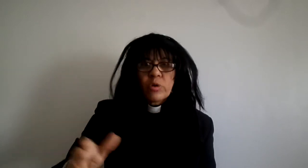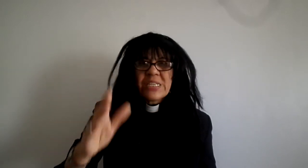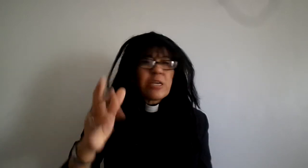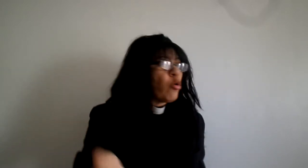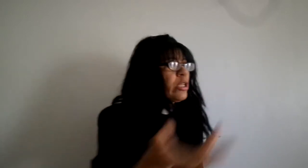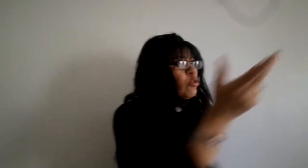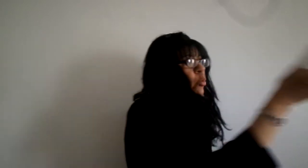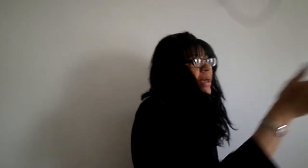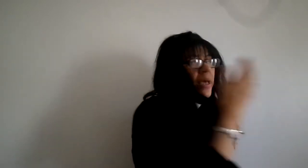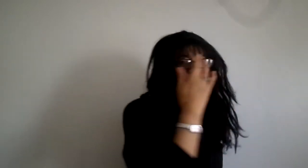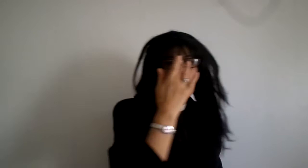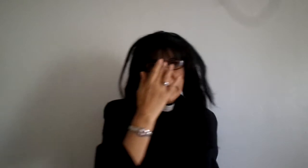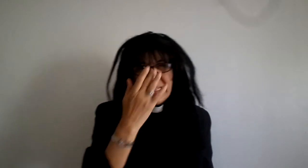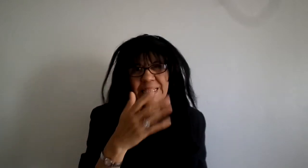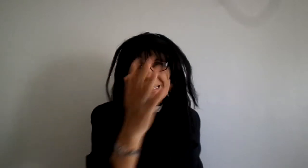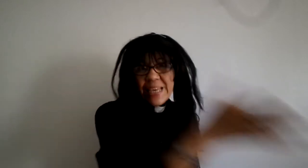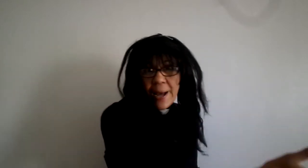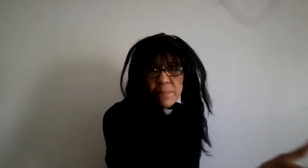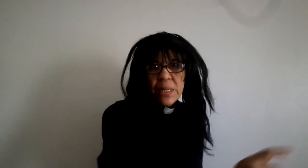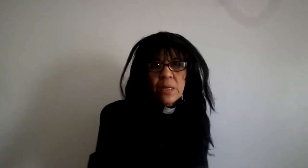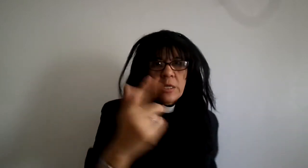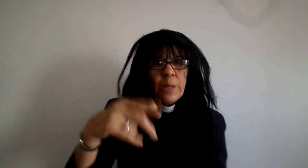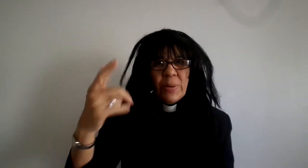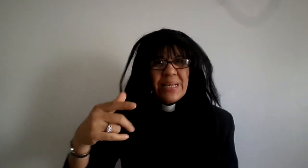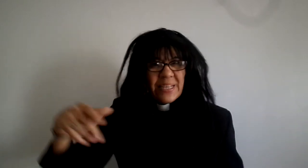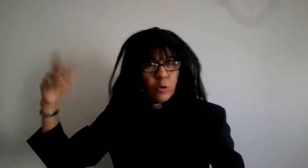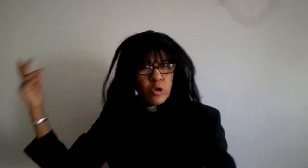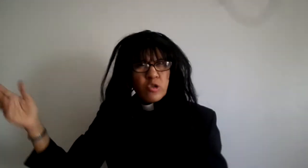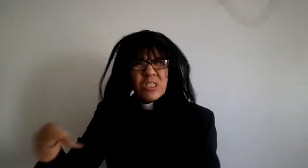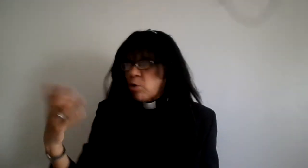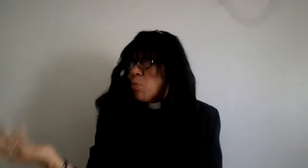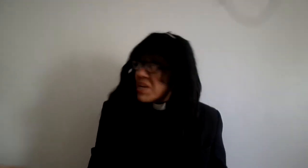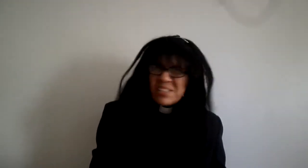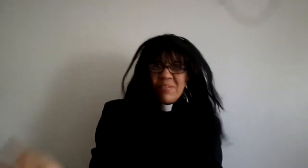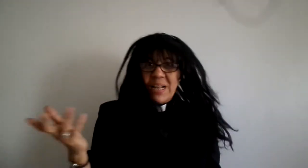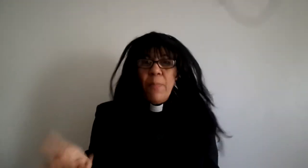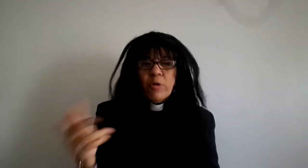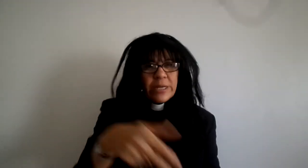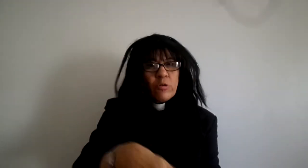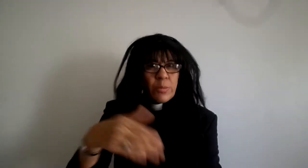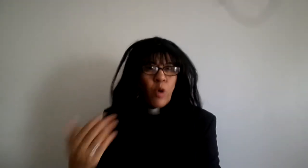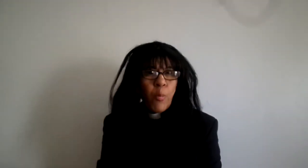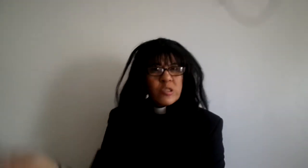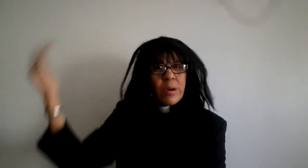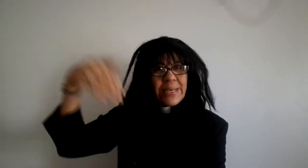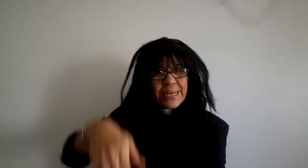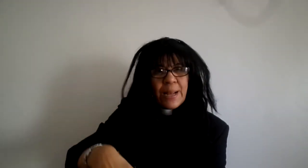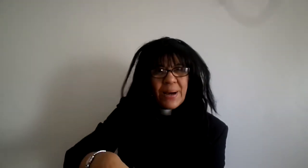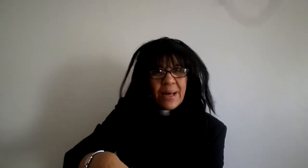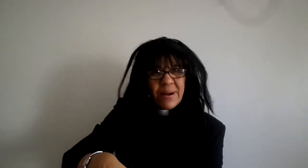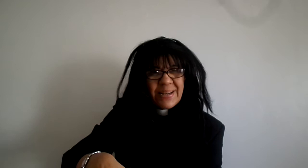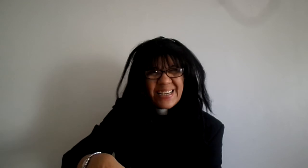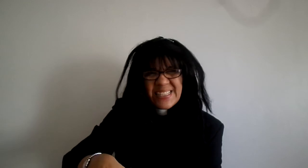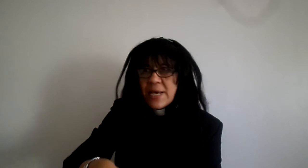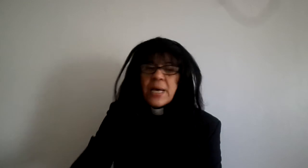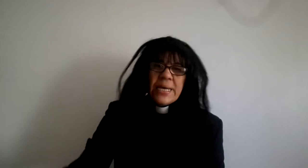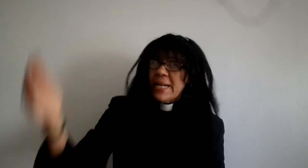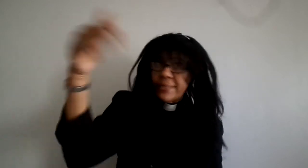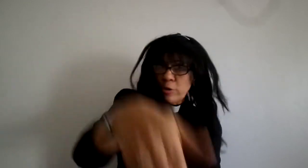Quiere decir que hoy estuve que hoy está de día y después está de noche y tú ¿cómo así, verdad? Porque lo puso ahí en la palabra, ¿verdad que sí? Y la gente no